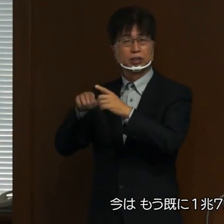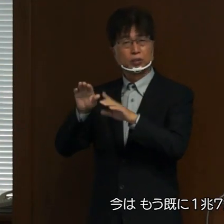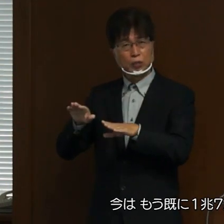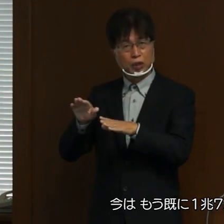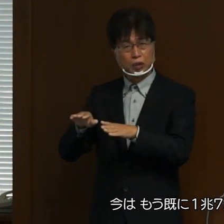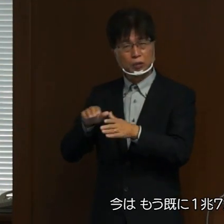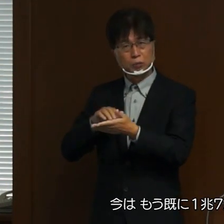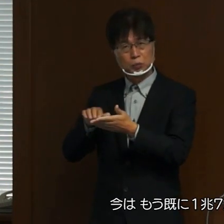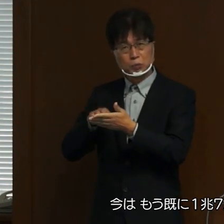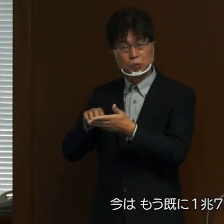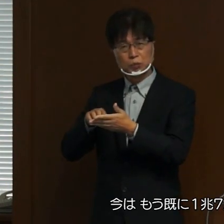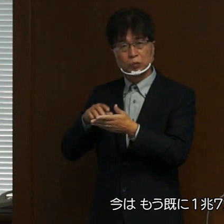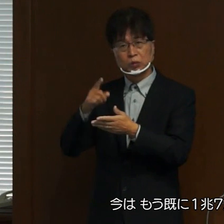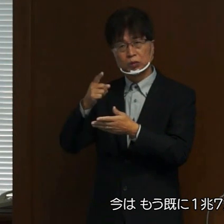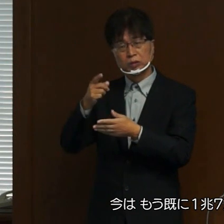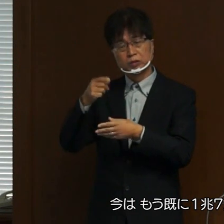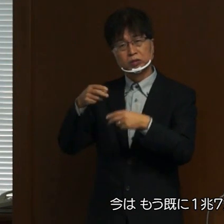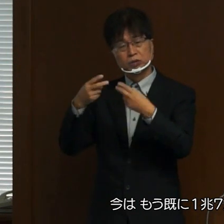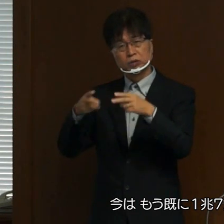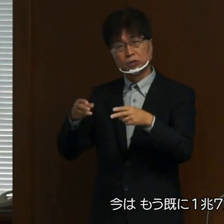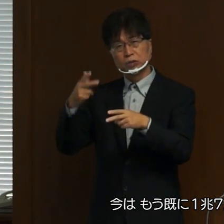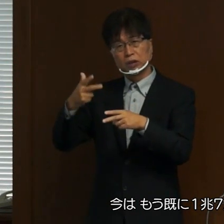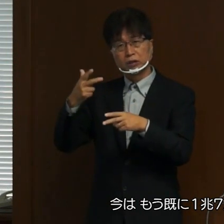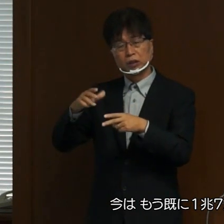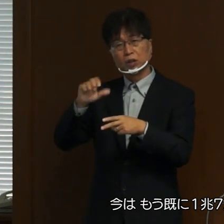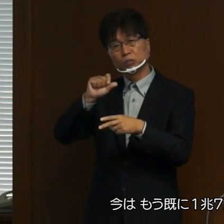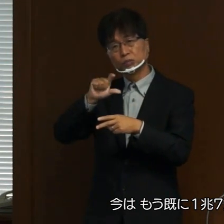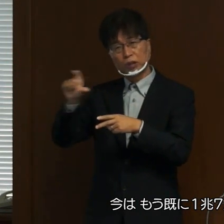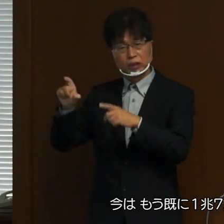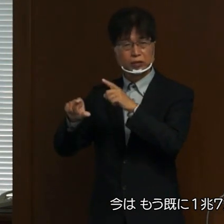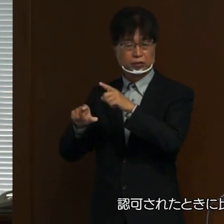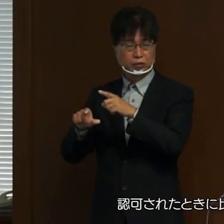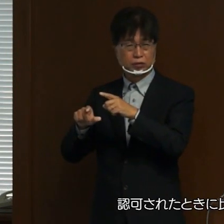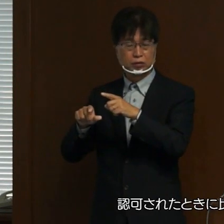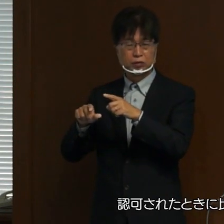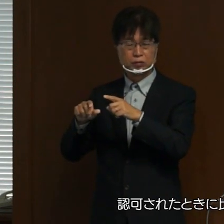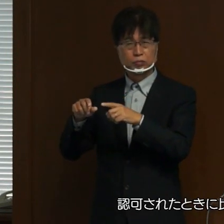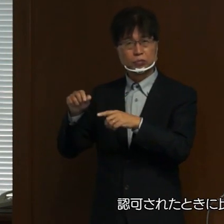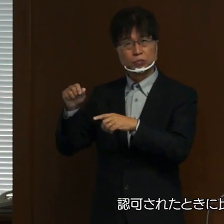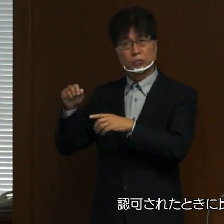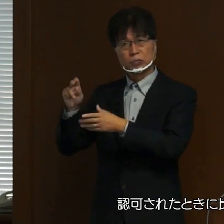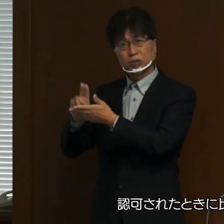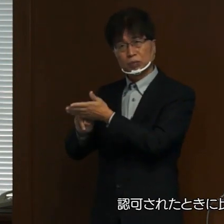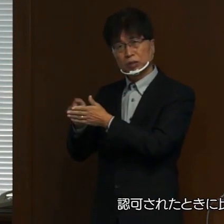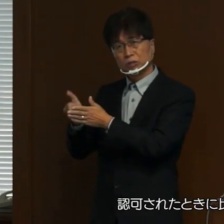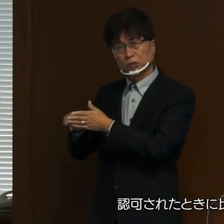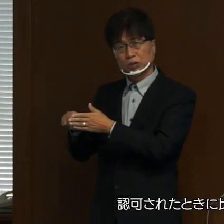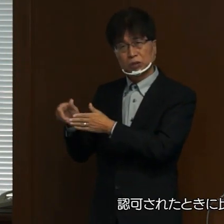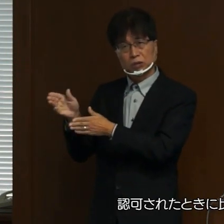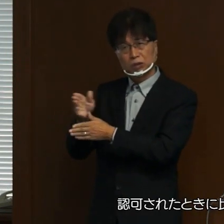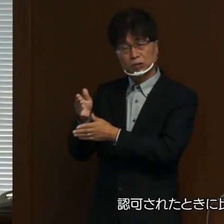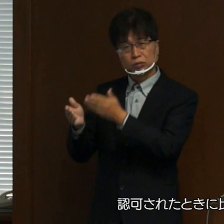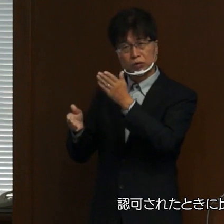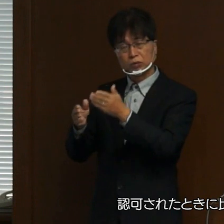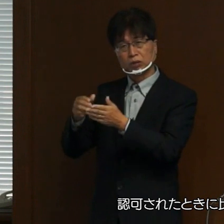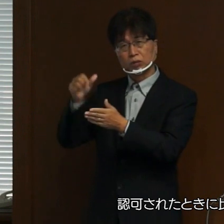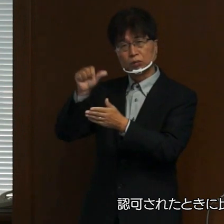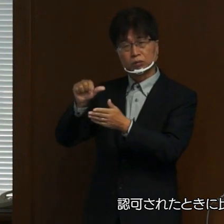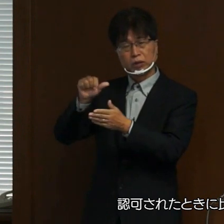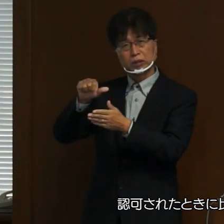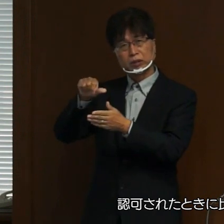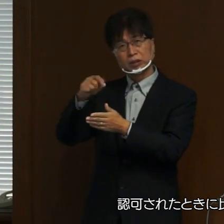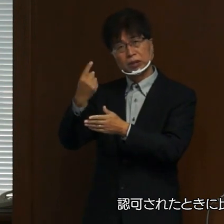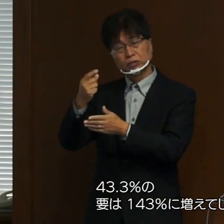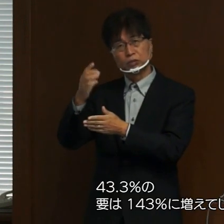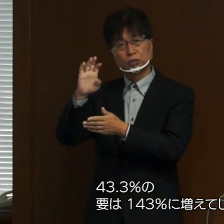に、1兆7000億円ですから、認可されたときに比べて5140億